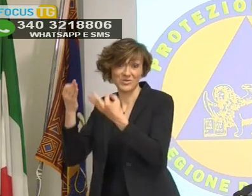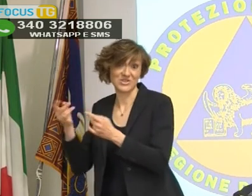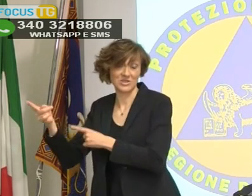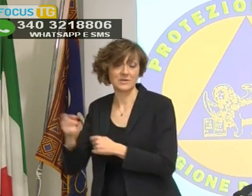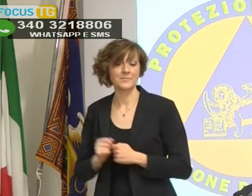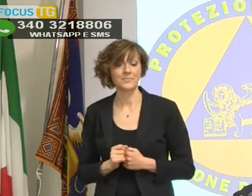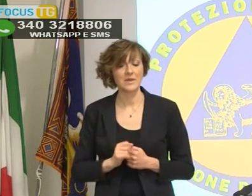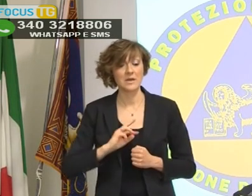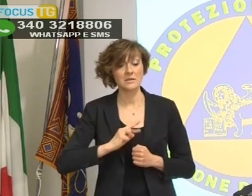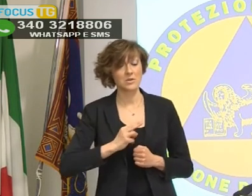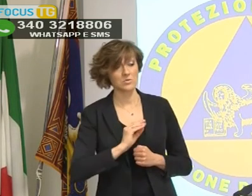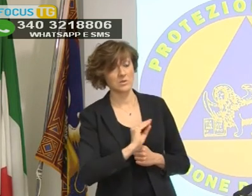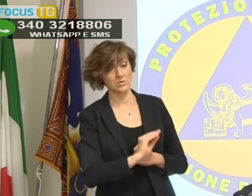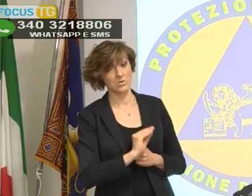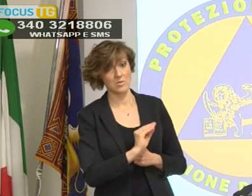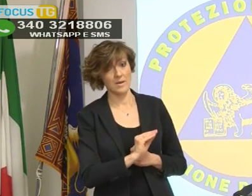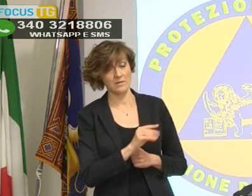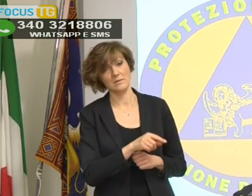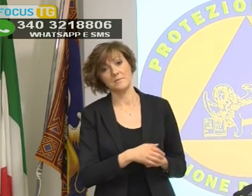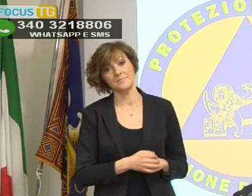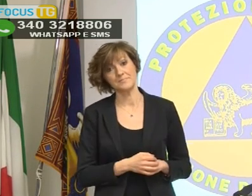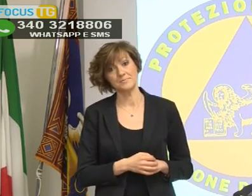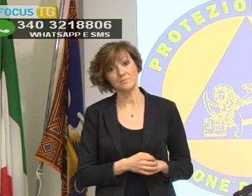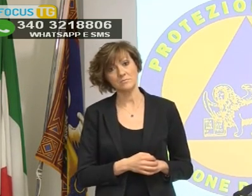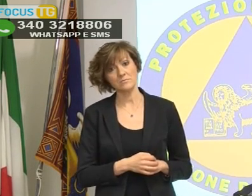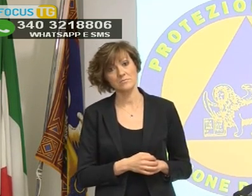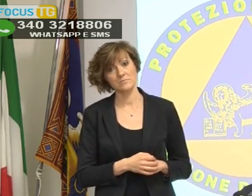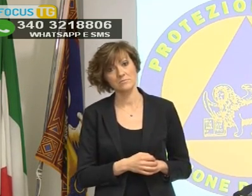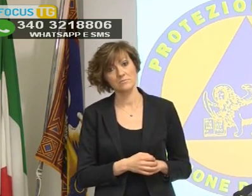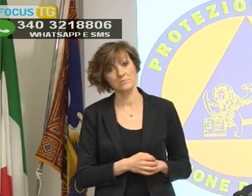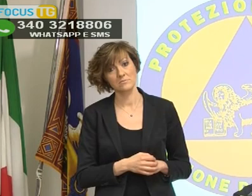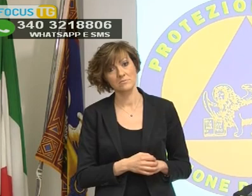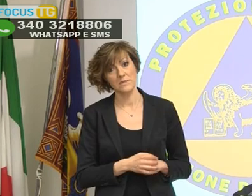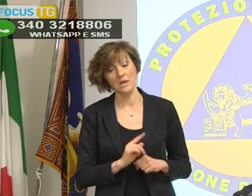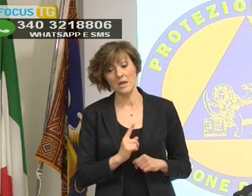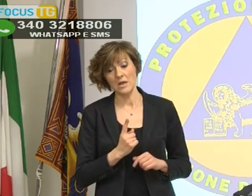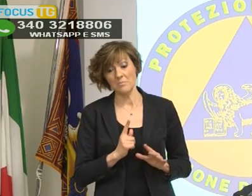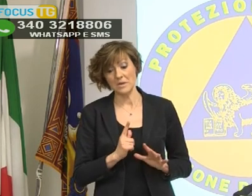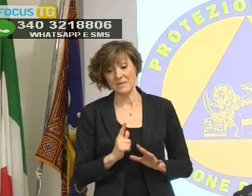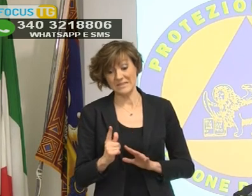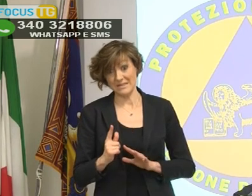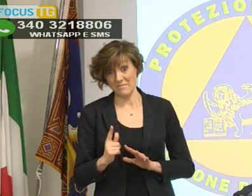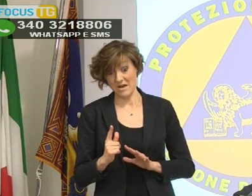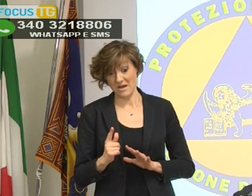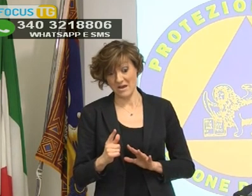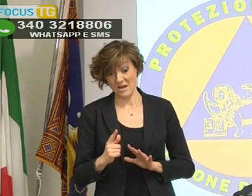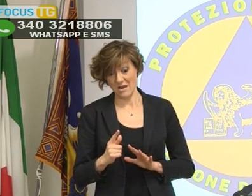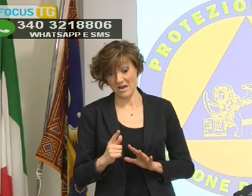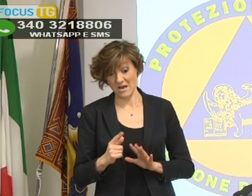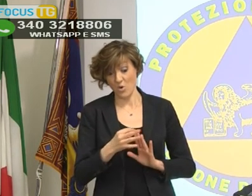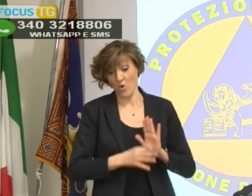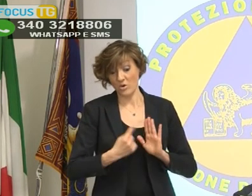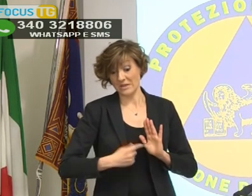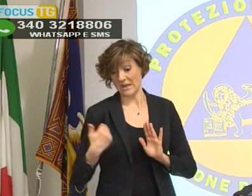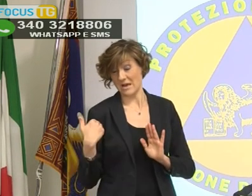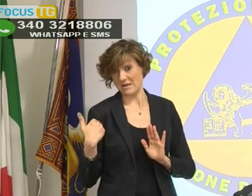Presidente, c'è qualche riscontro sull'attuazione dell'ultima ordinanza in questa prima settimana di sua applicazione rispetto appunto all'importazione